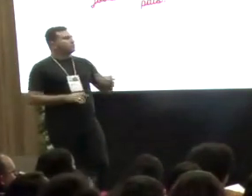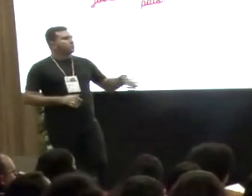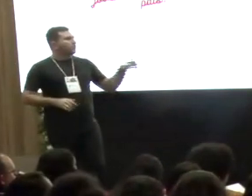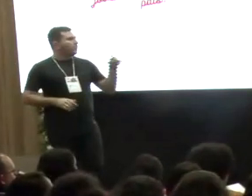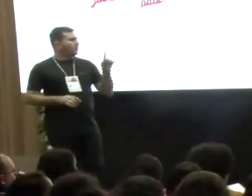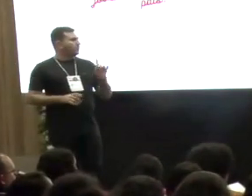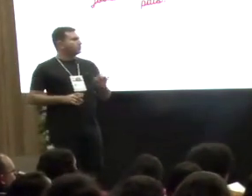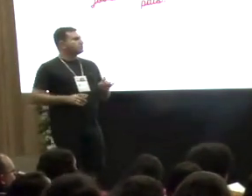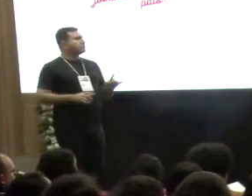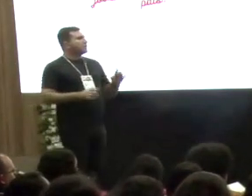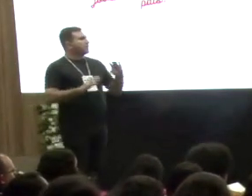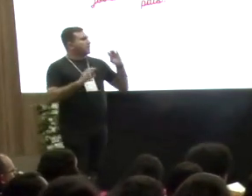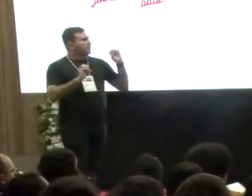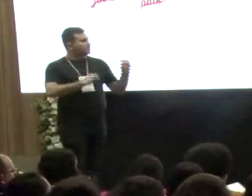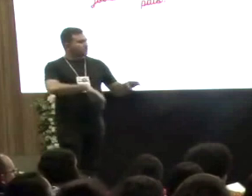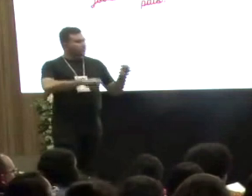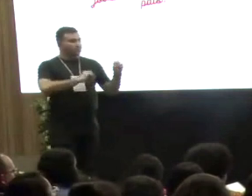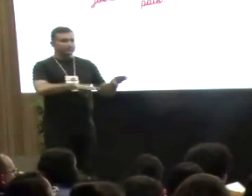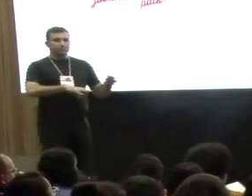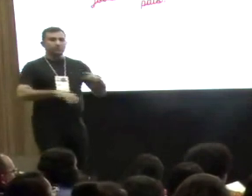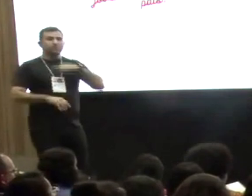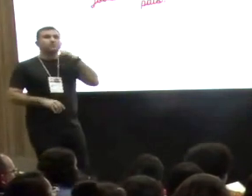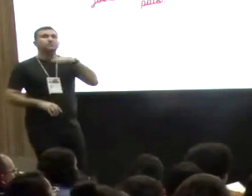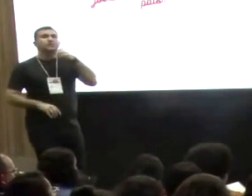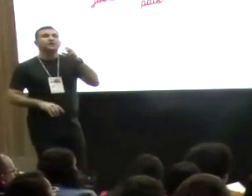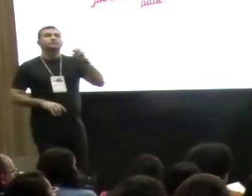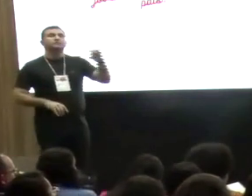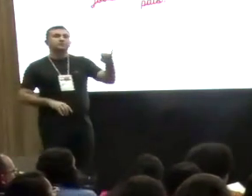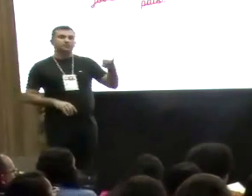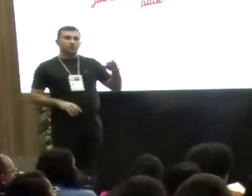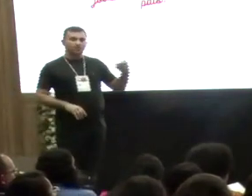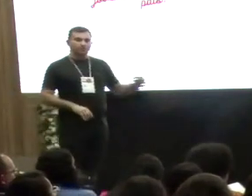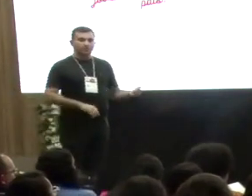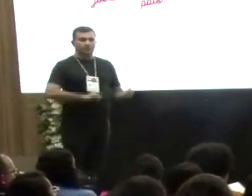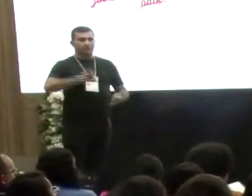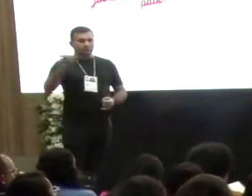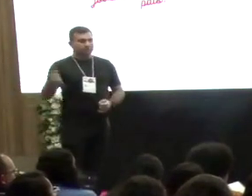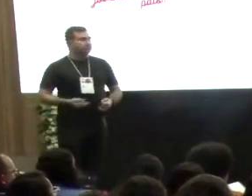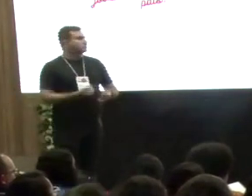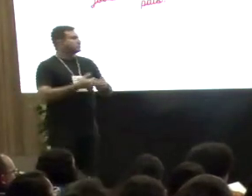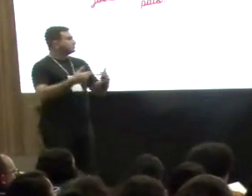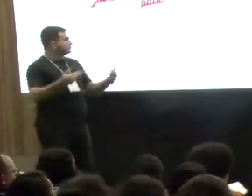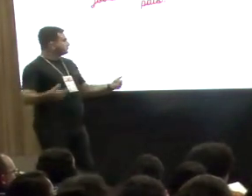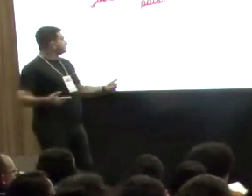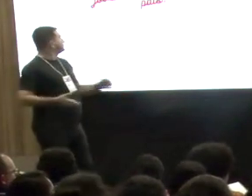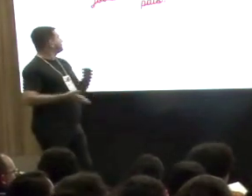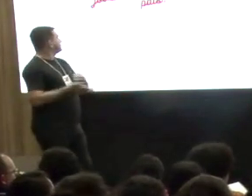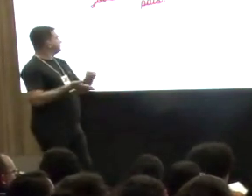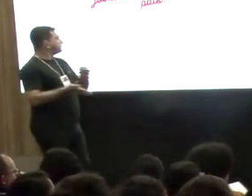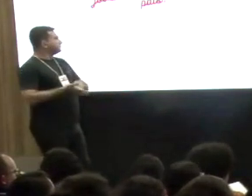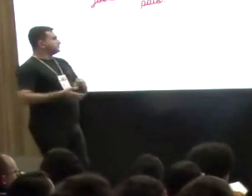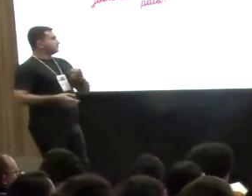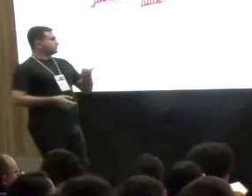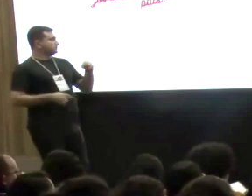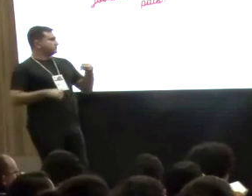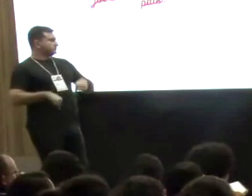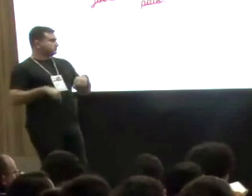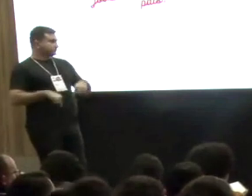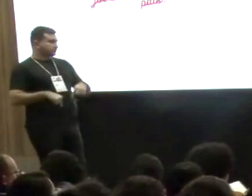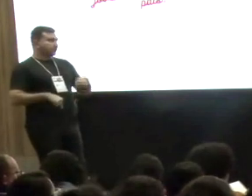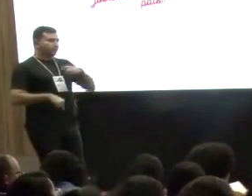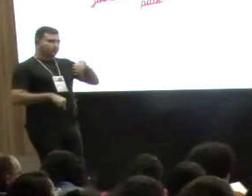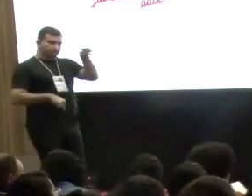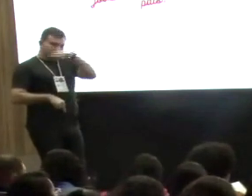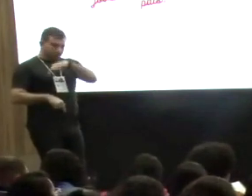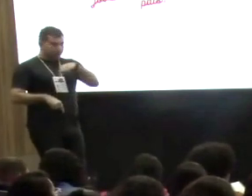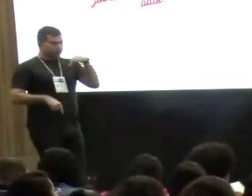faz educação sem as devidas oportunidades. E se hoje vocês vêm de diversas